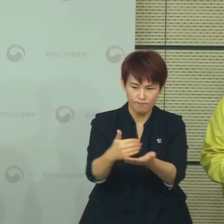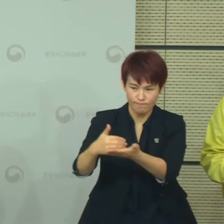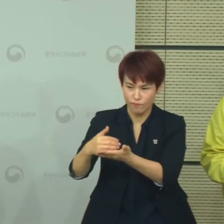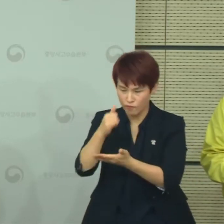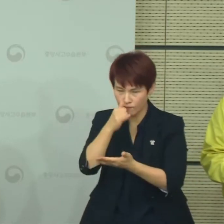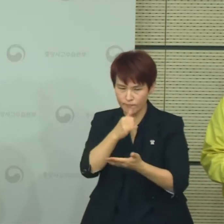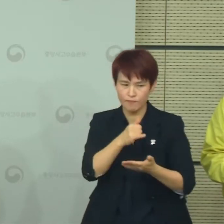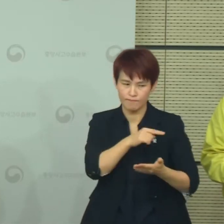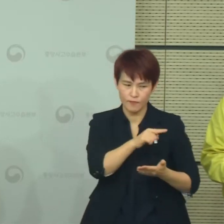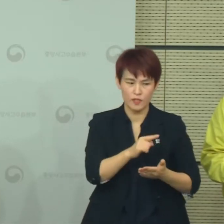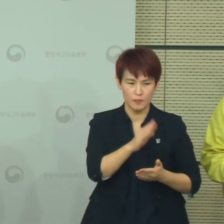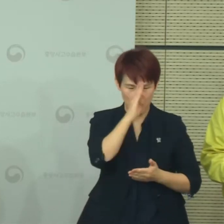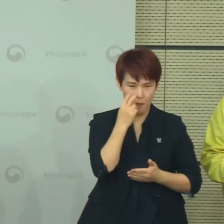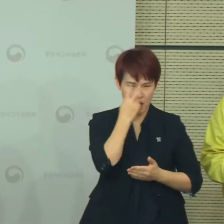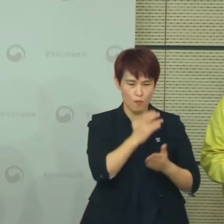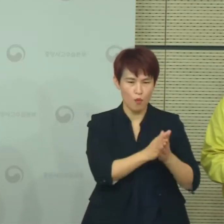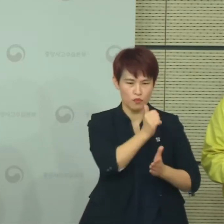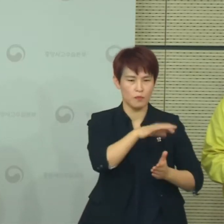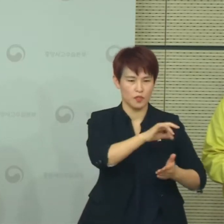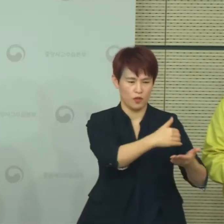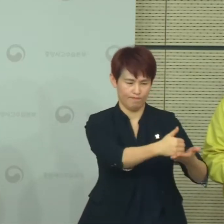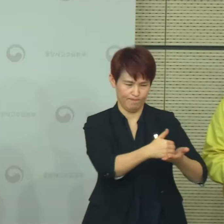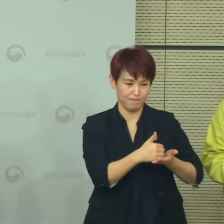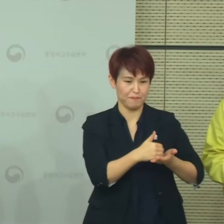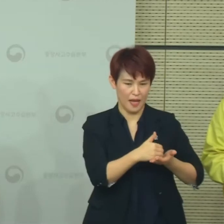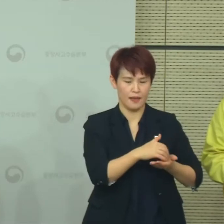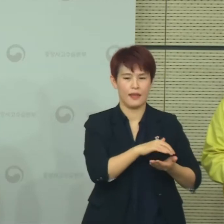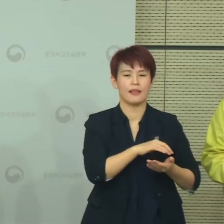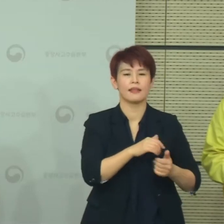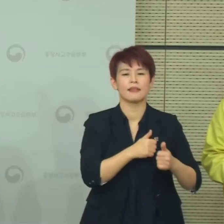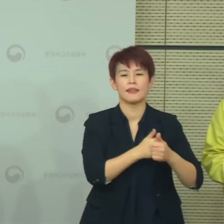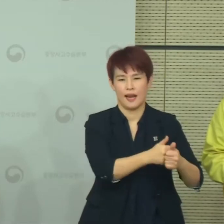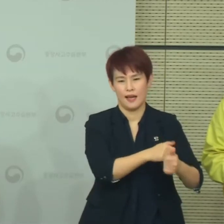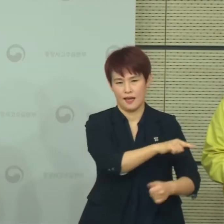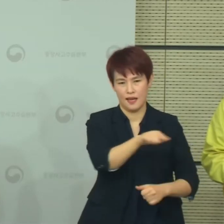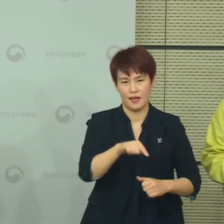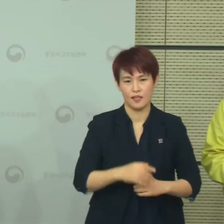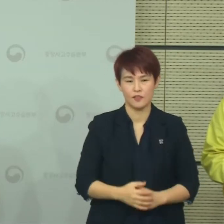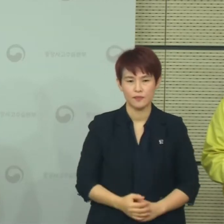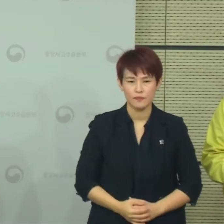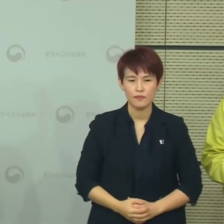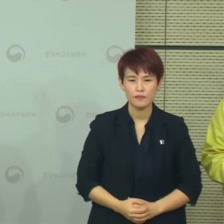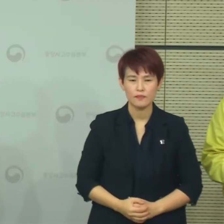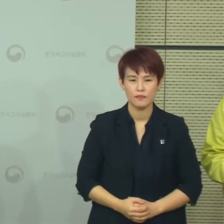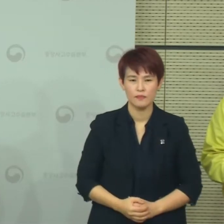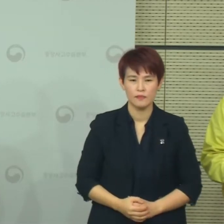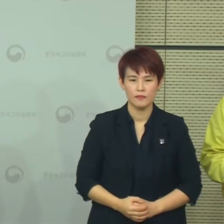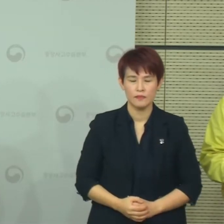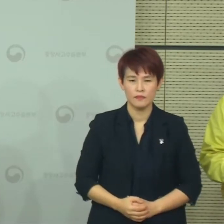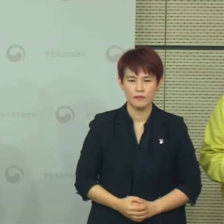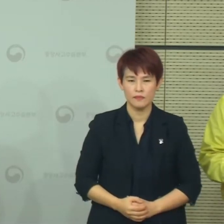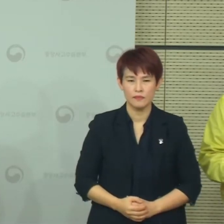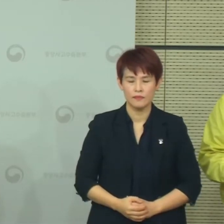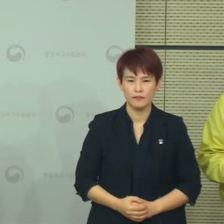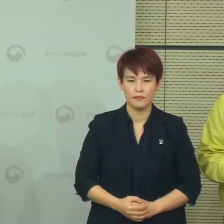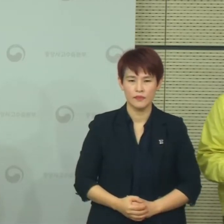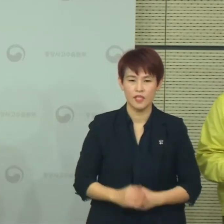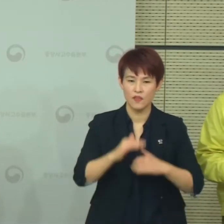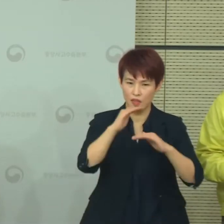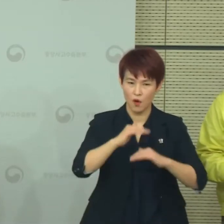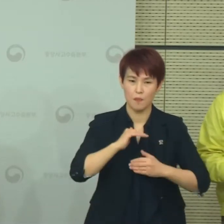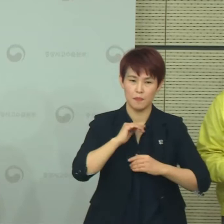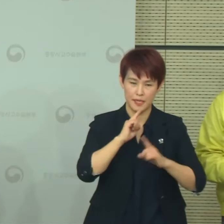요소들을 고려해서 정부 최종적 방침이 결정되는 경우는 그러한 절차로